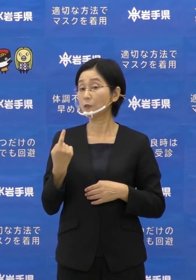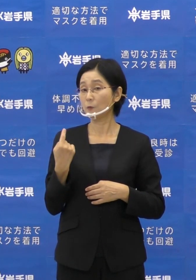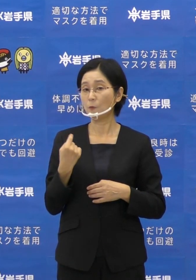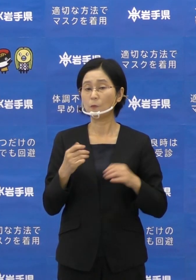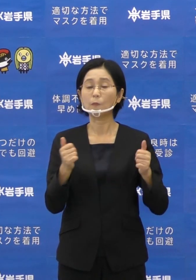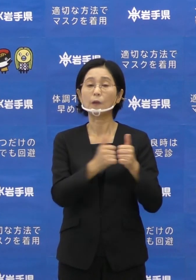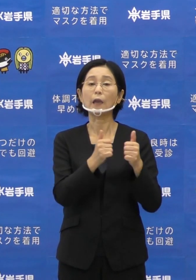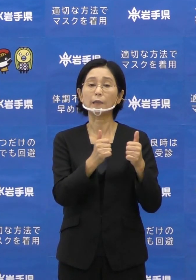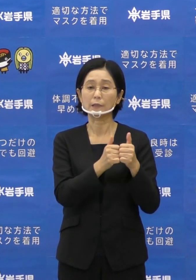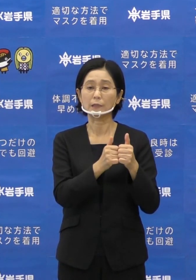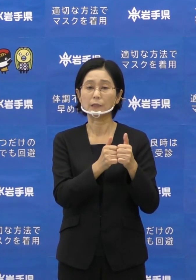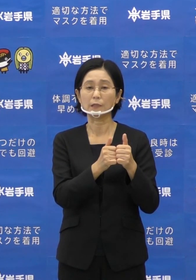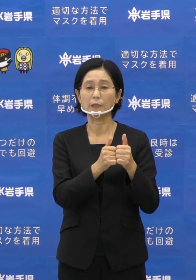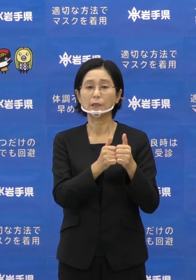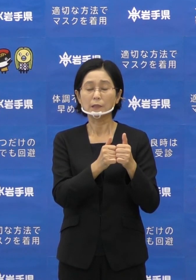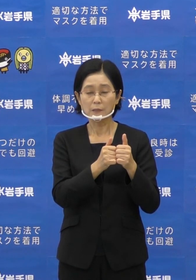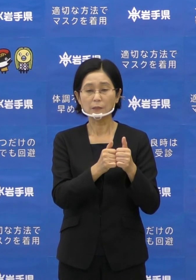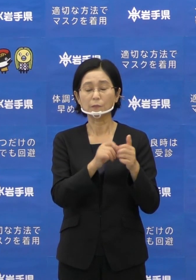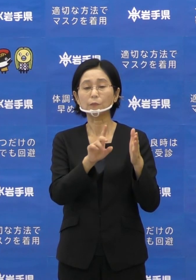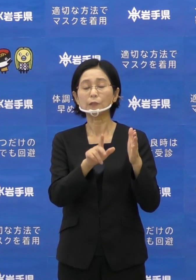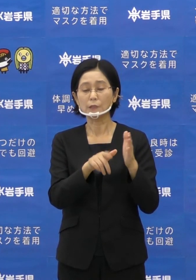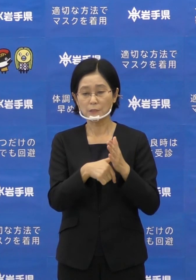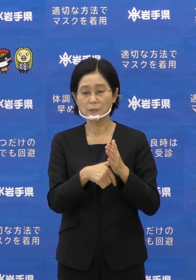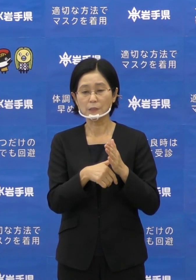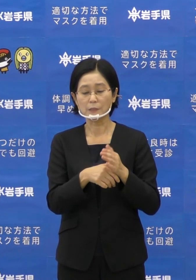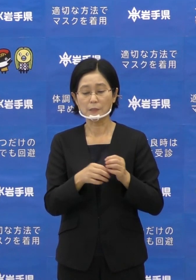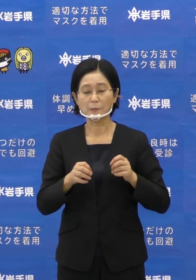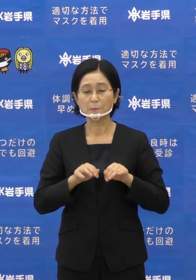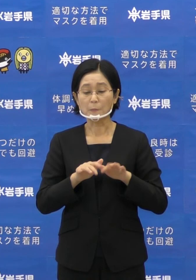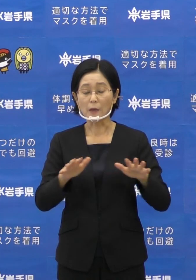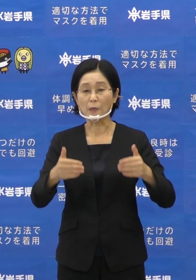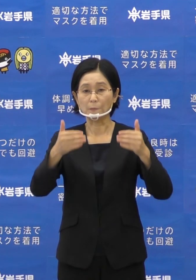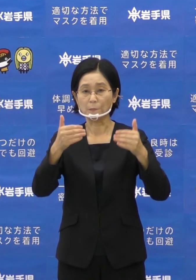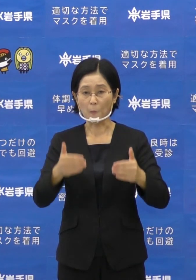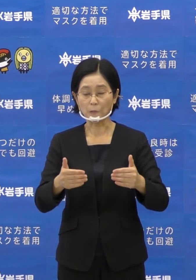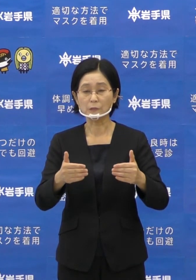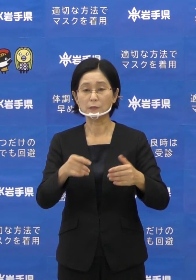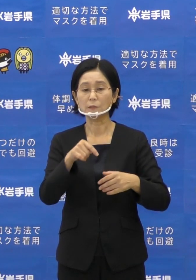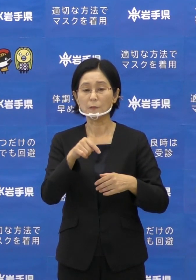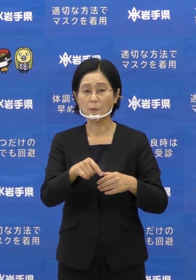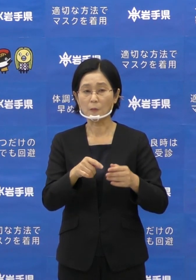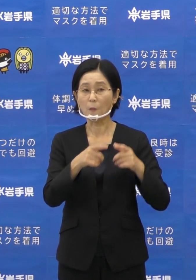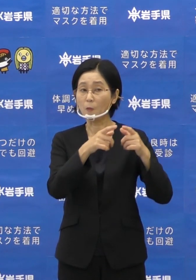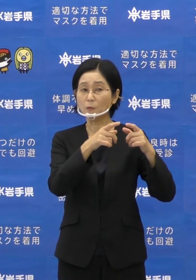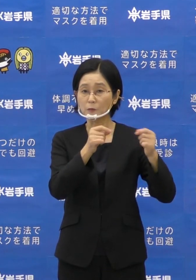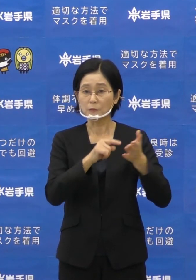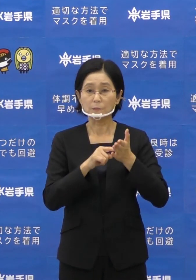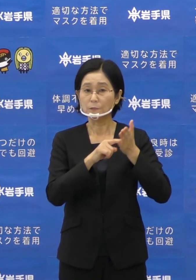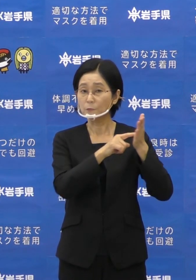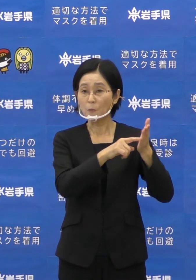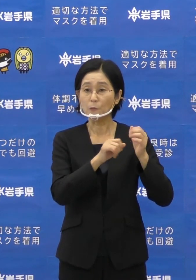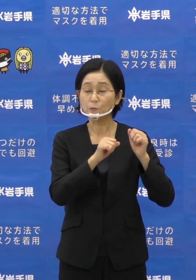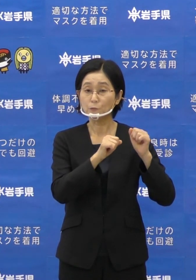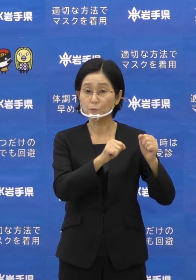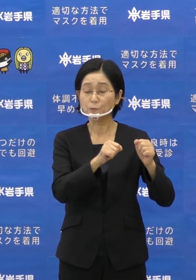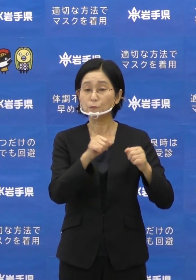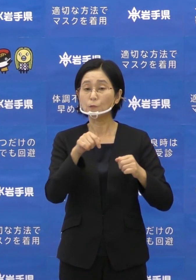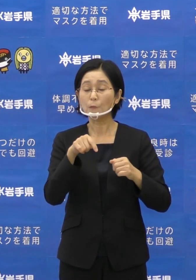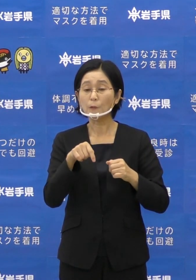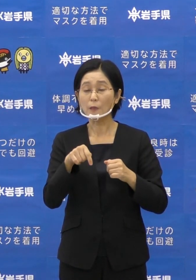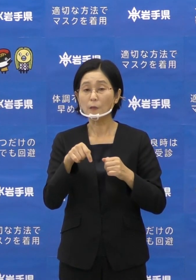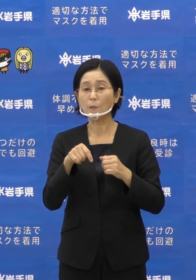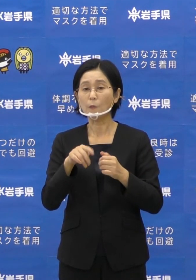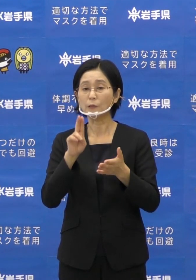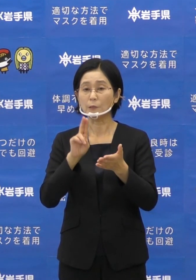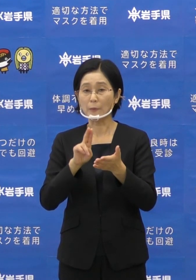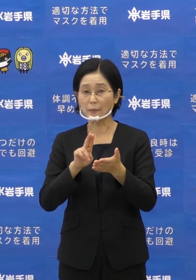のまん延防止重点措置の要請を昨日県がそう決めたって、そういう理